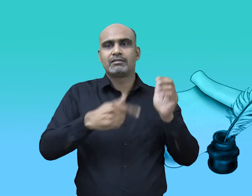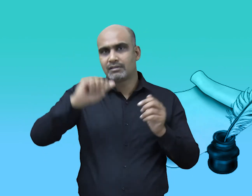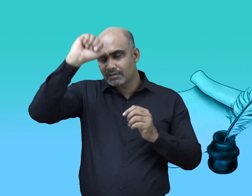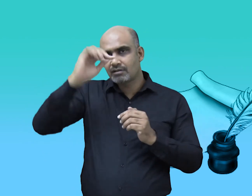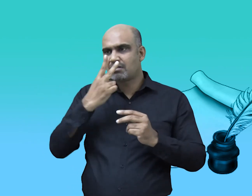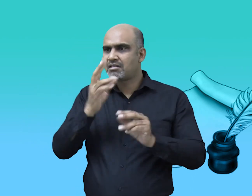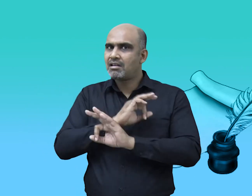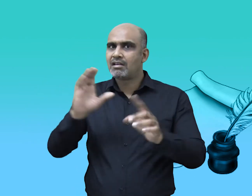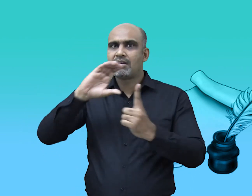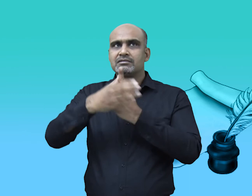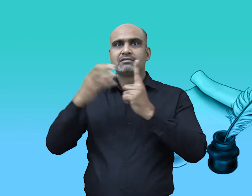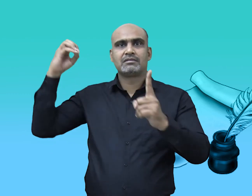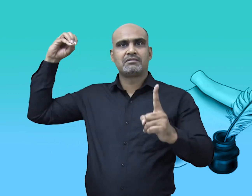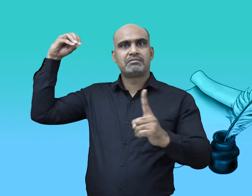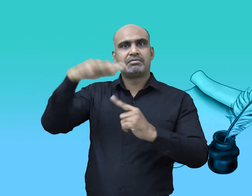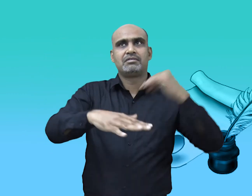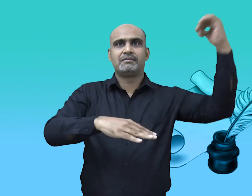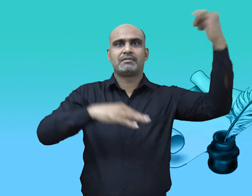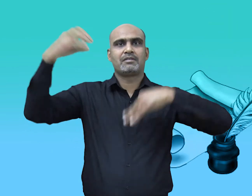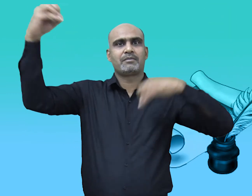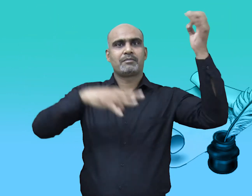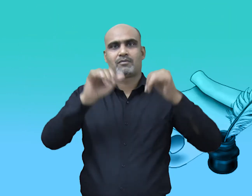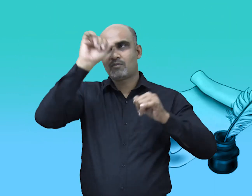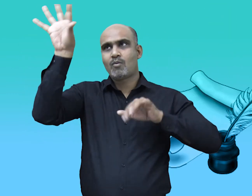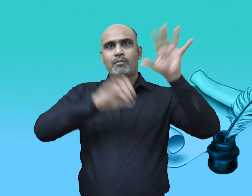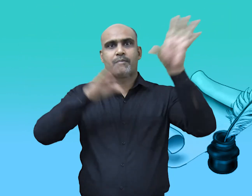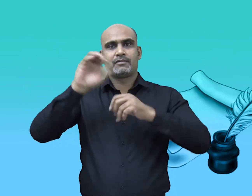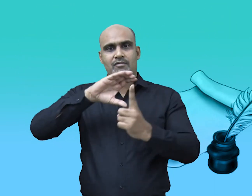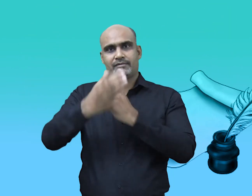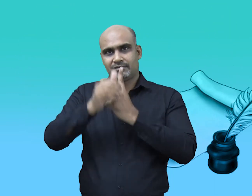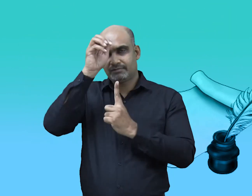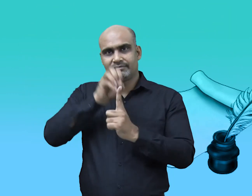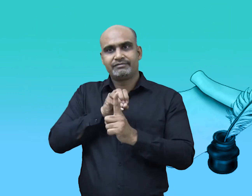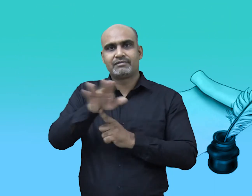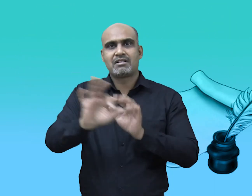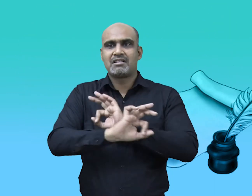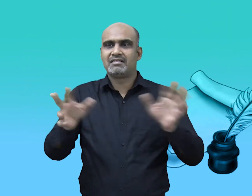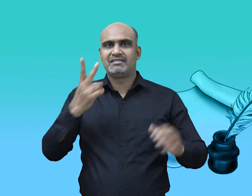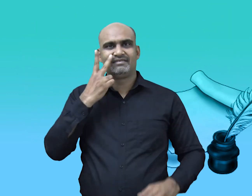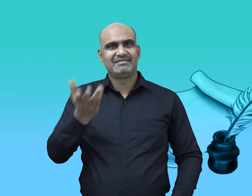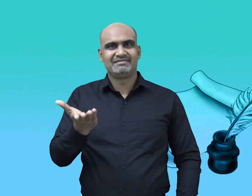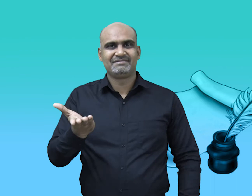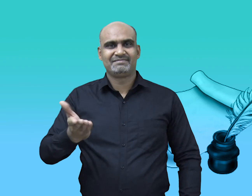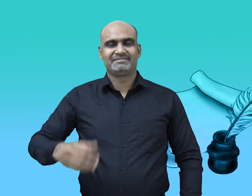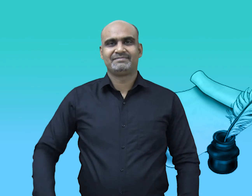कि दूसरे देशों की संस्कृति का प्रभाव हमारे देश की संस्कृति पर किस प्रकार पड़ रहा है।